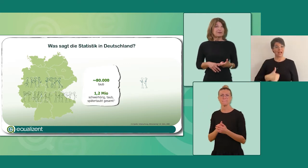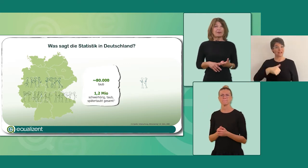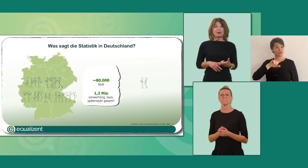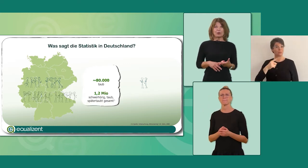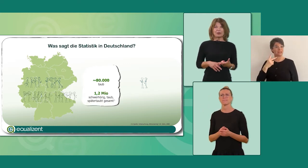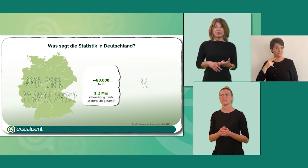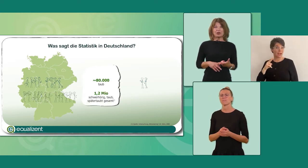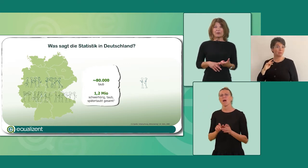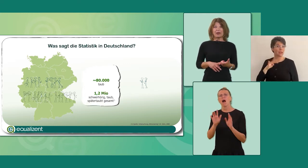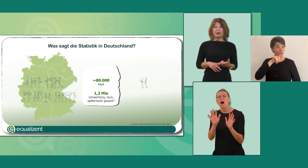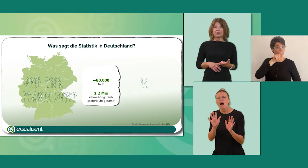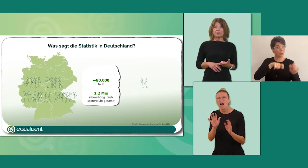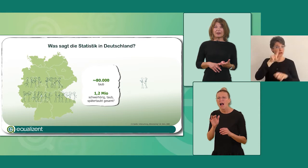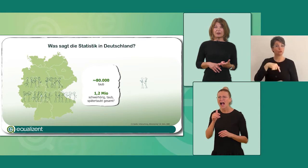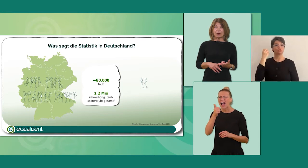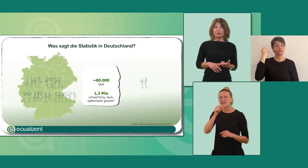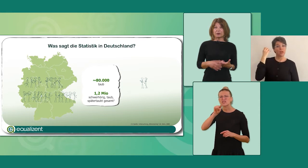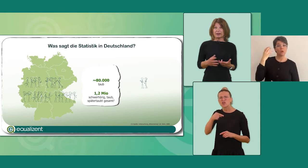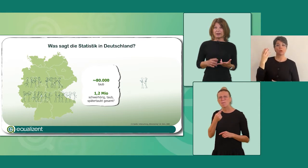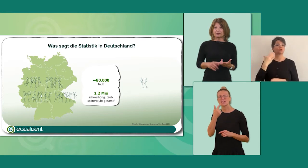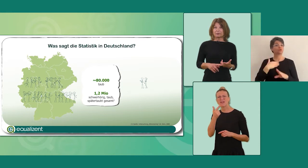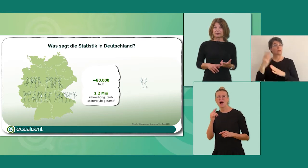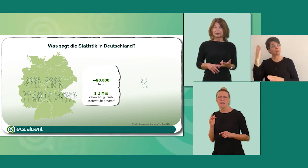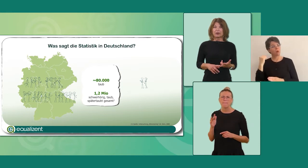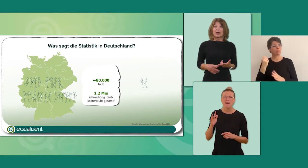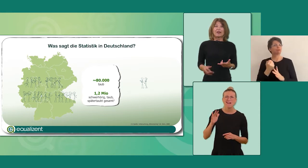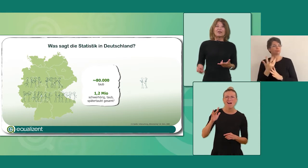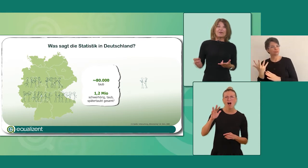1,2 Millionen sind schwerhörig, später taub etc.